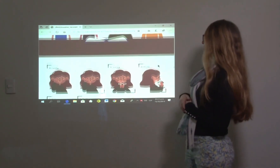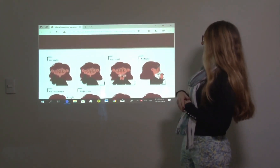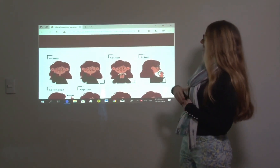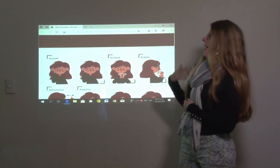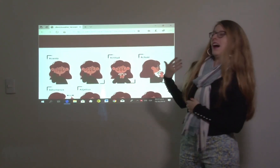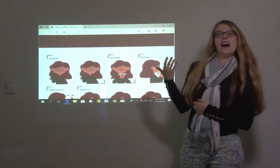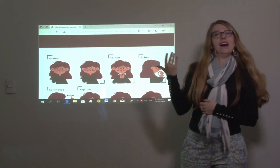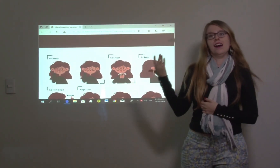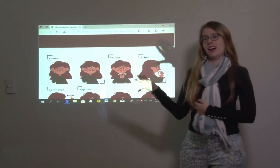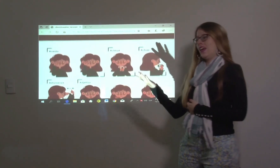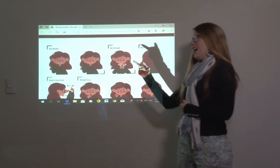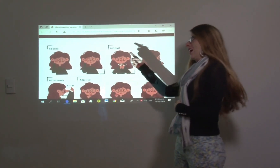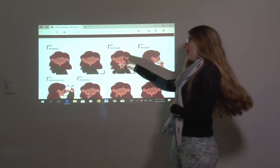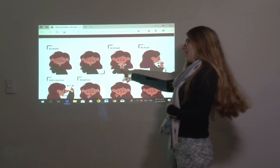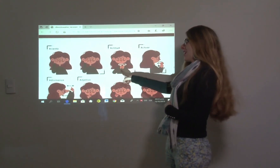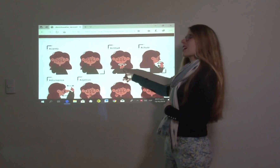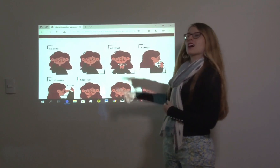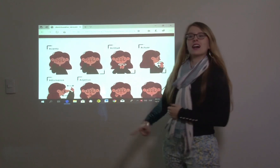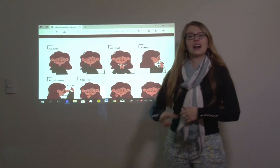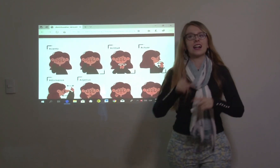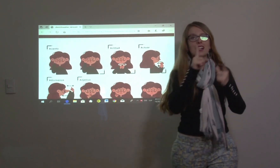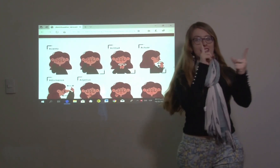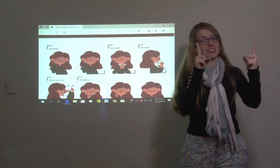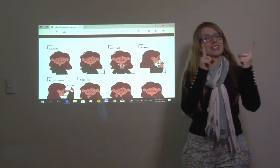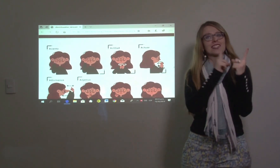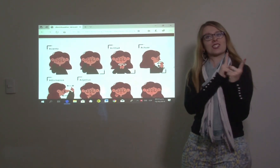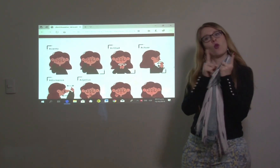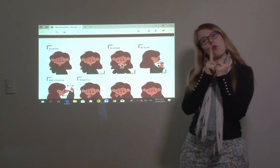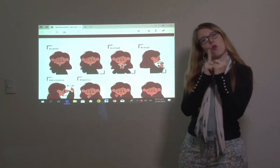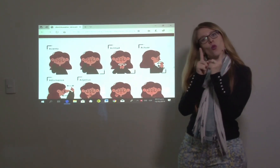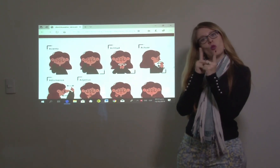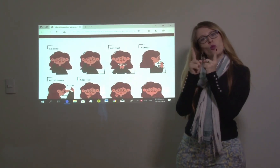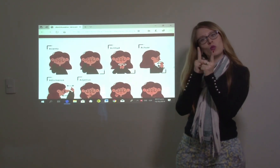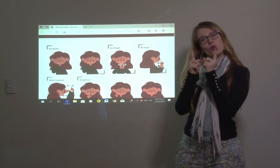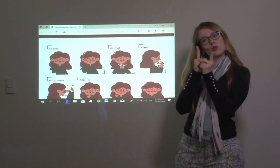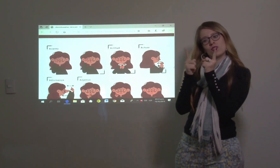mostrar ejemplos. Esta, actitud.